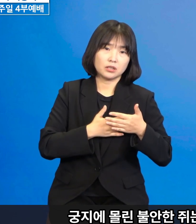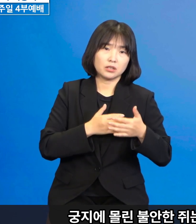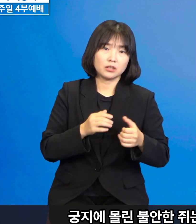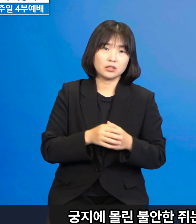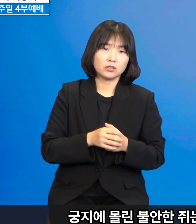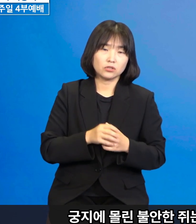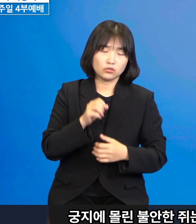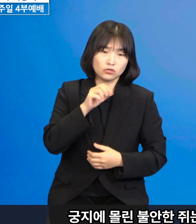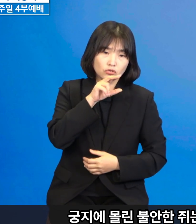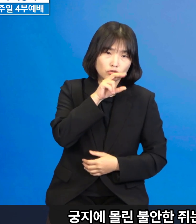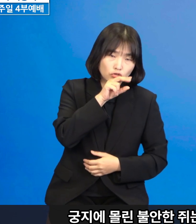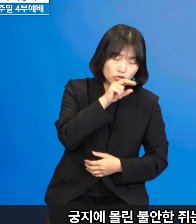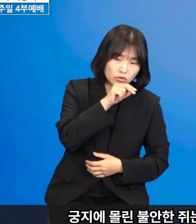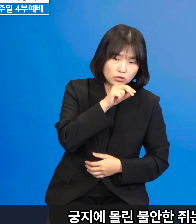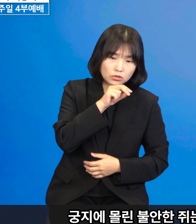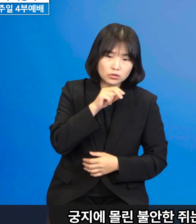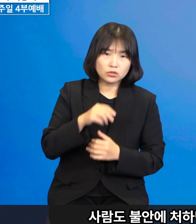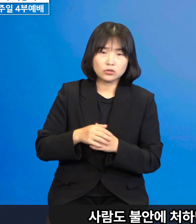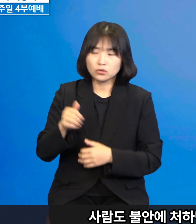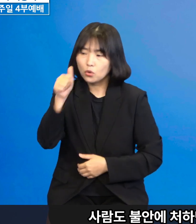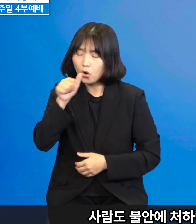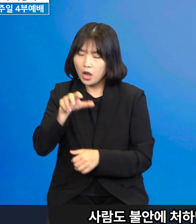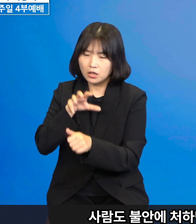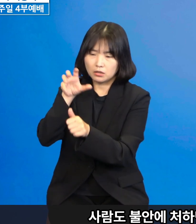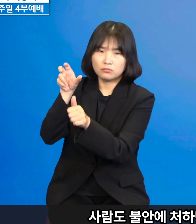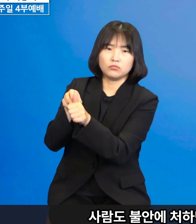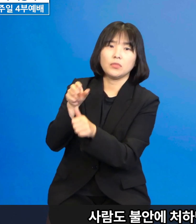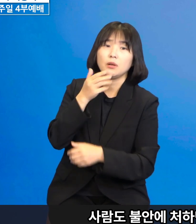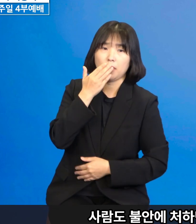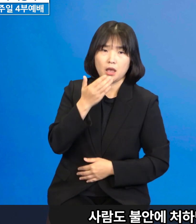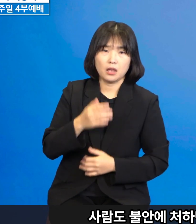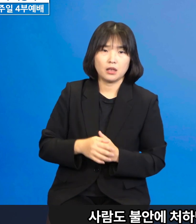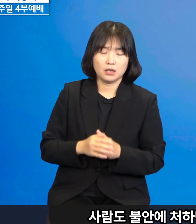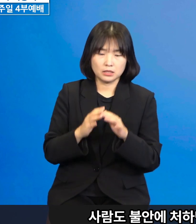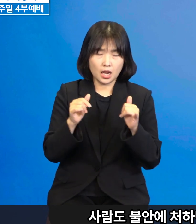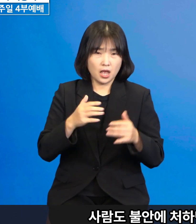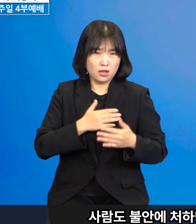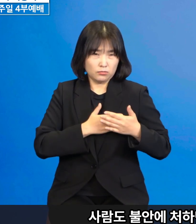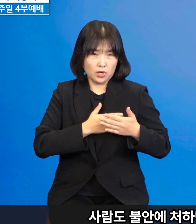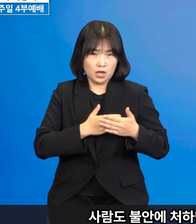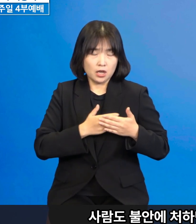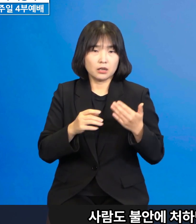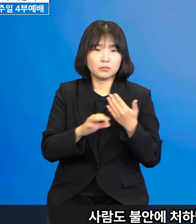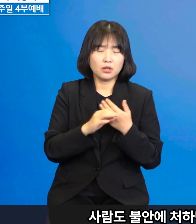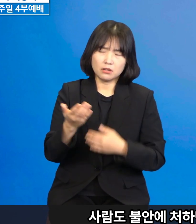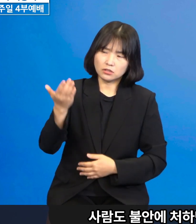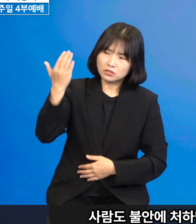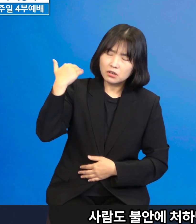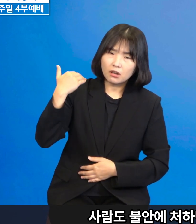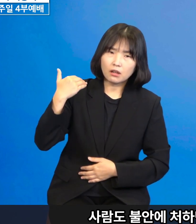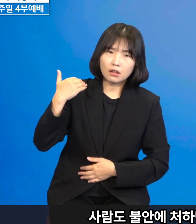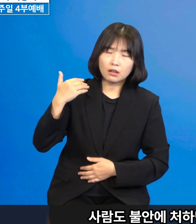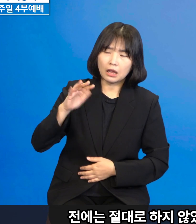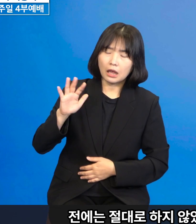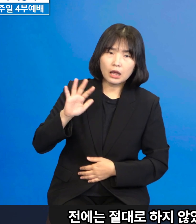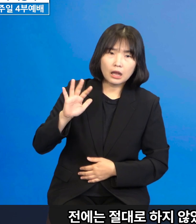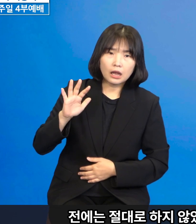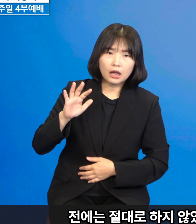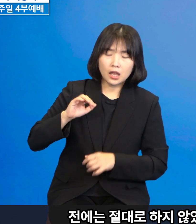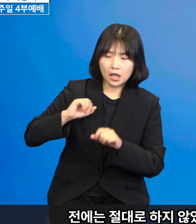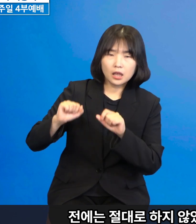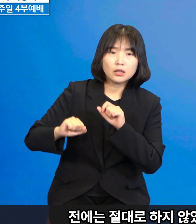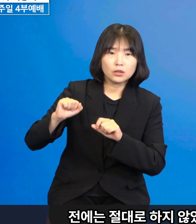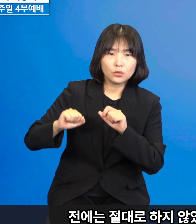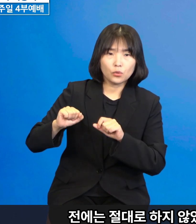고양이를 물 수도 있습니다. 사람도 불안에 처하면 전에 하지 않았던 행동,